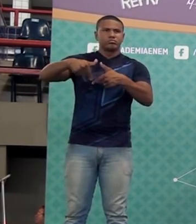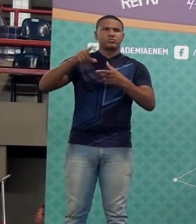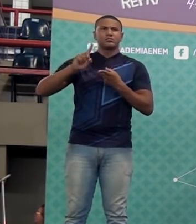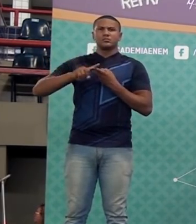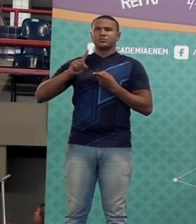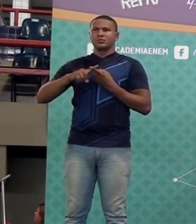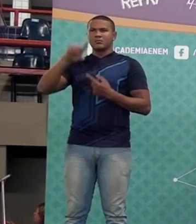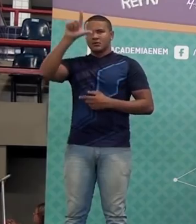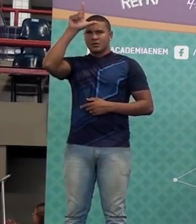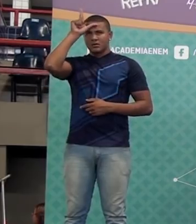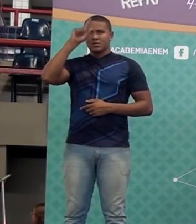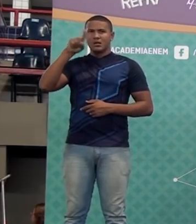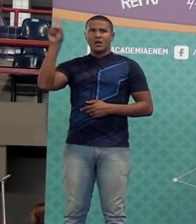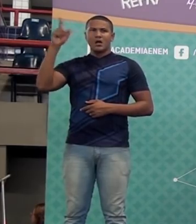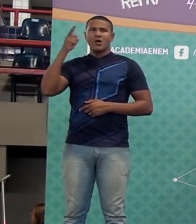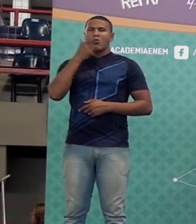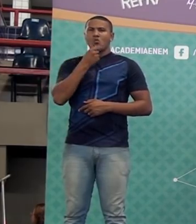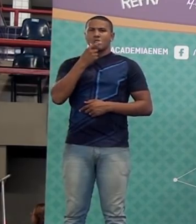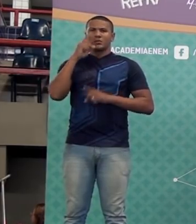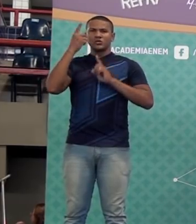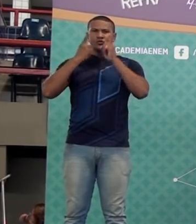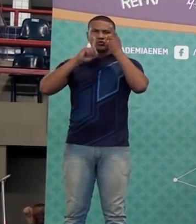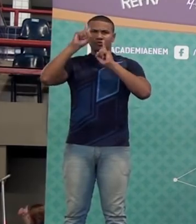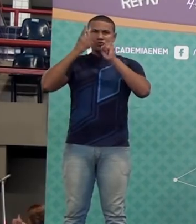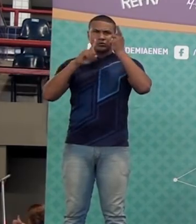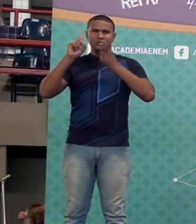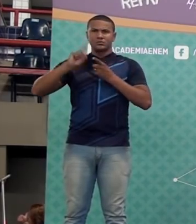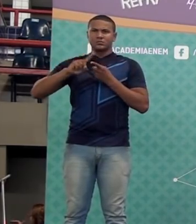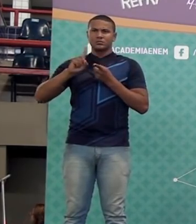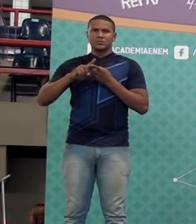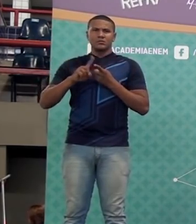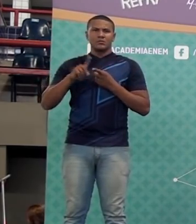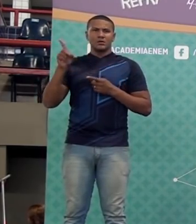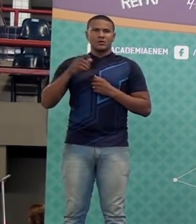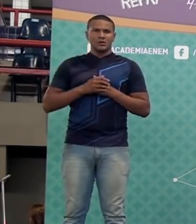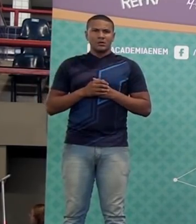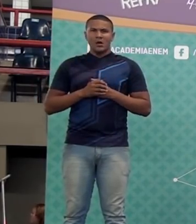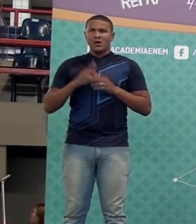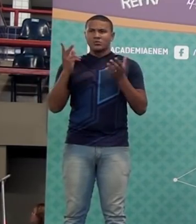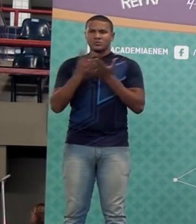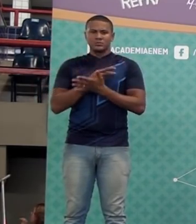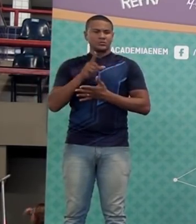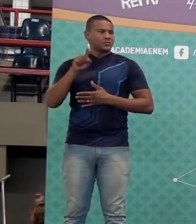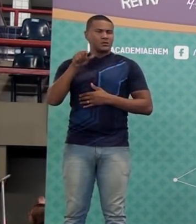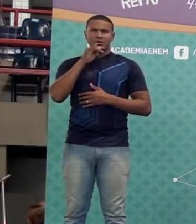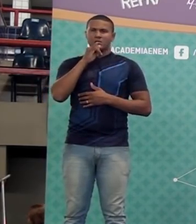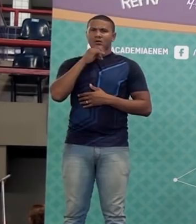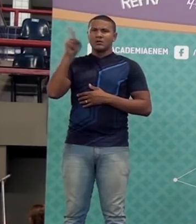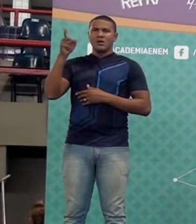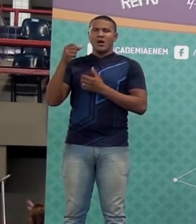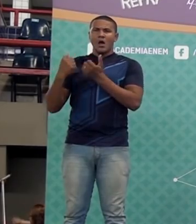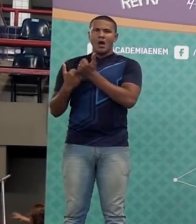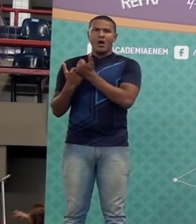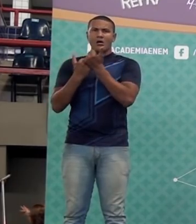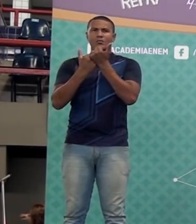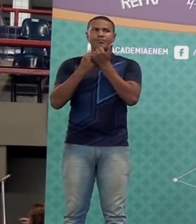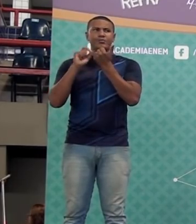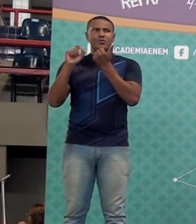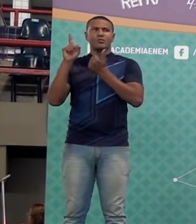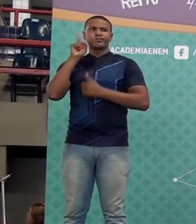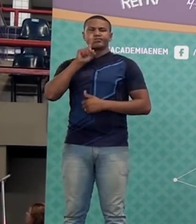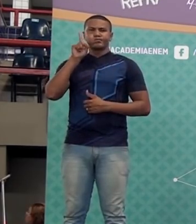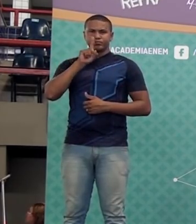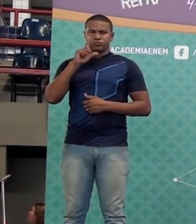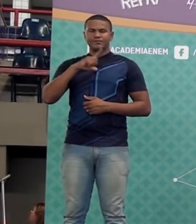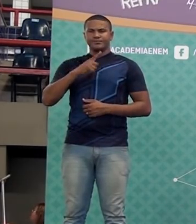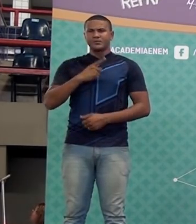no Chile, interrompida pelo golpe militar de 11 de setembro de 73, comandada por Pinochet, com apoio dos Estados Unidos. Há um grave erro nesse item, que